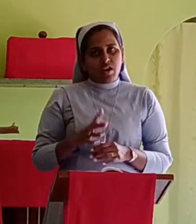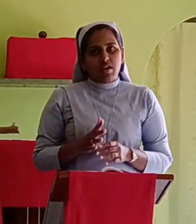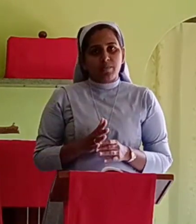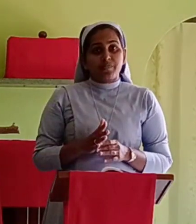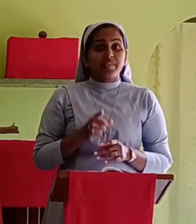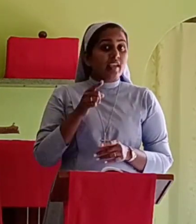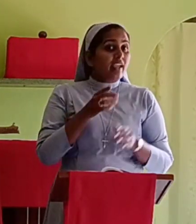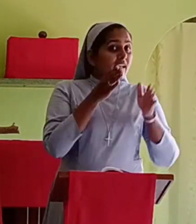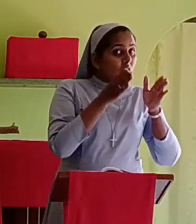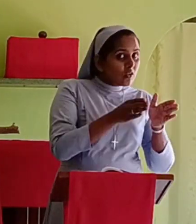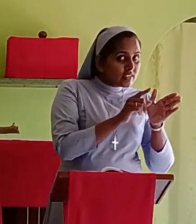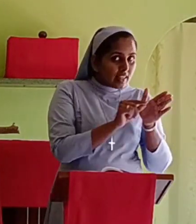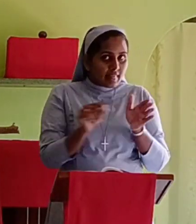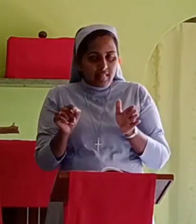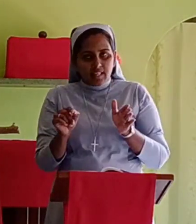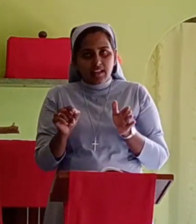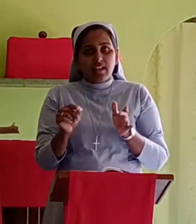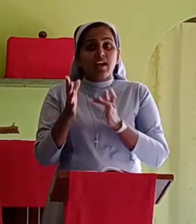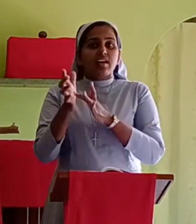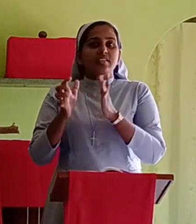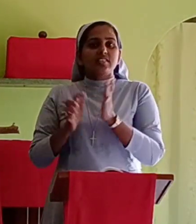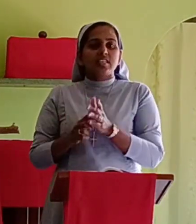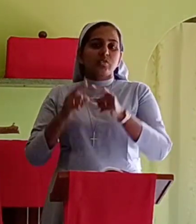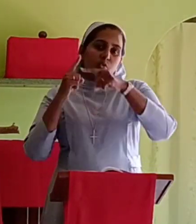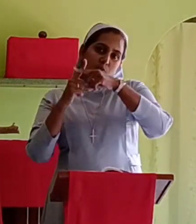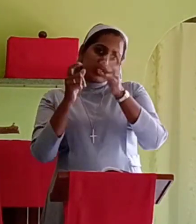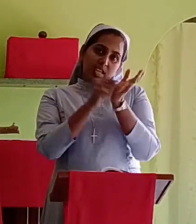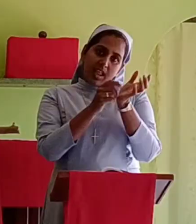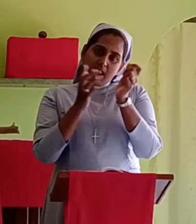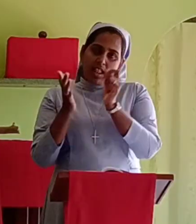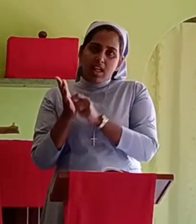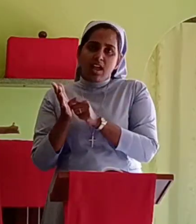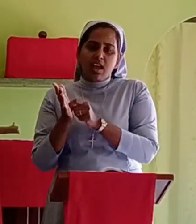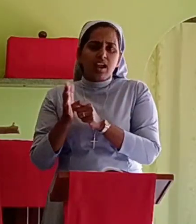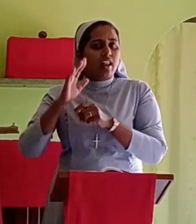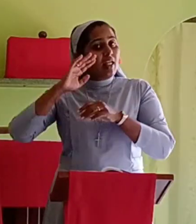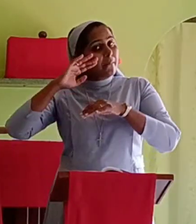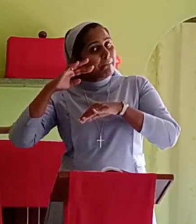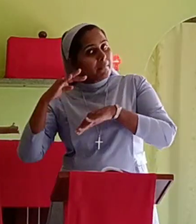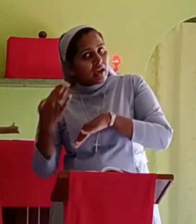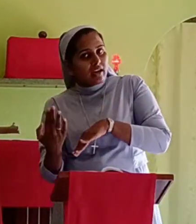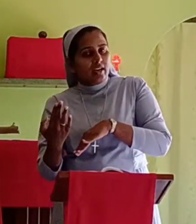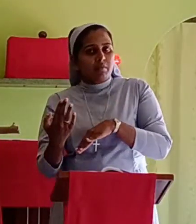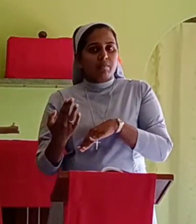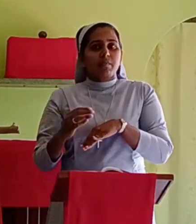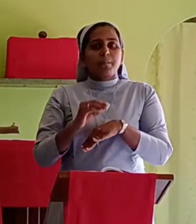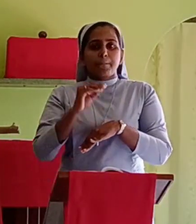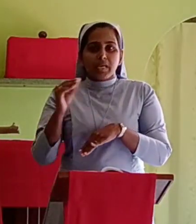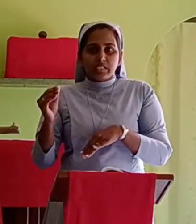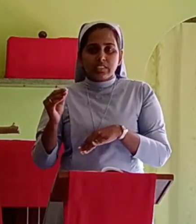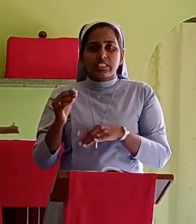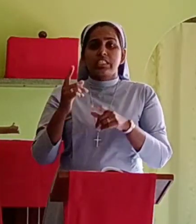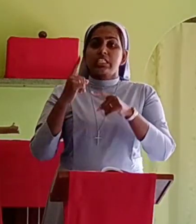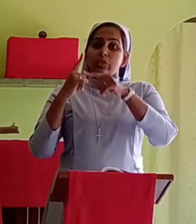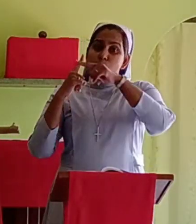අනතුරුව ජේසුස් වහන්සේ ජුදයින් අතට පාවා දීමේ පටන් උන්වහන්සේ කුරුසියේ ඇන ගසා මරණයට